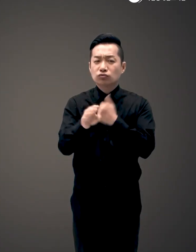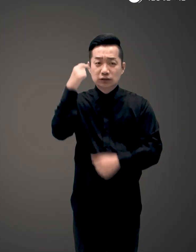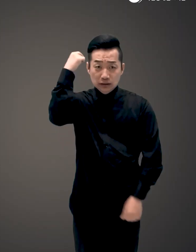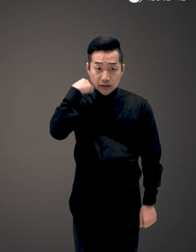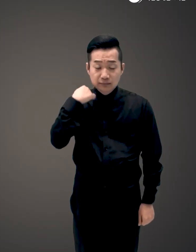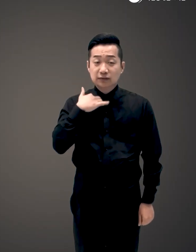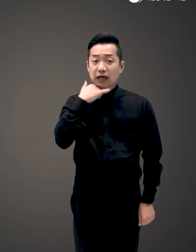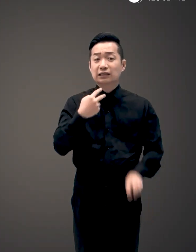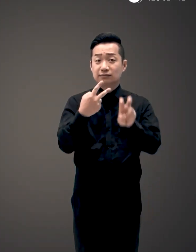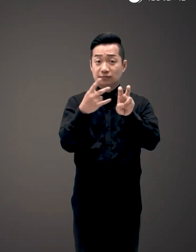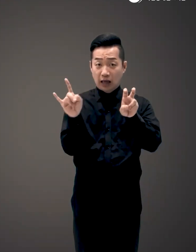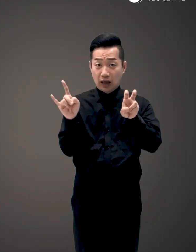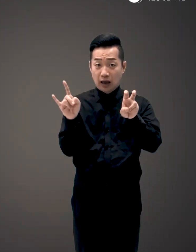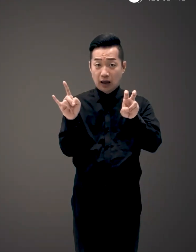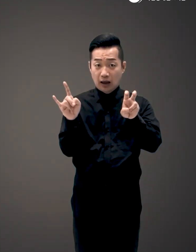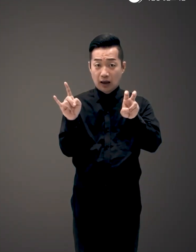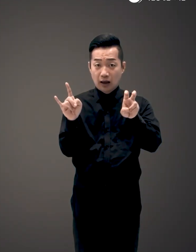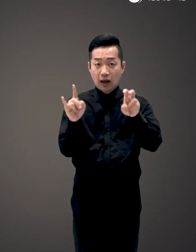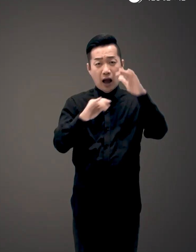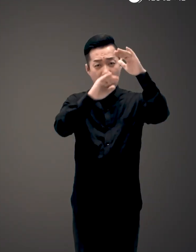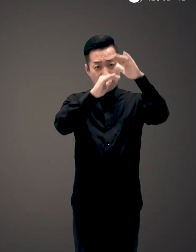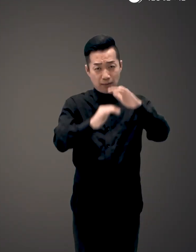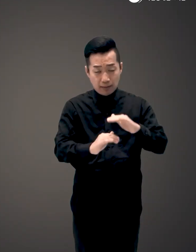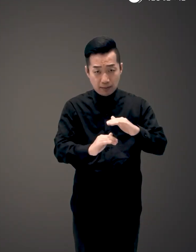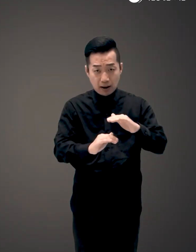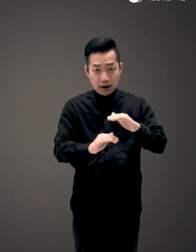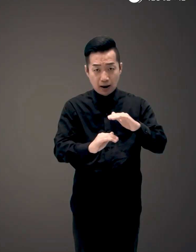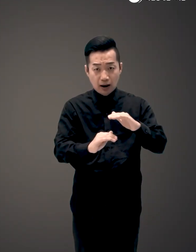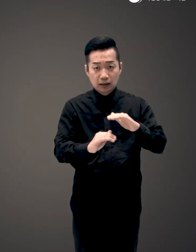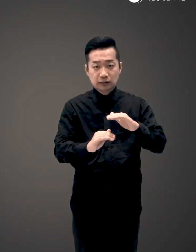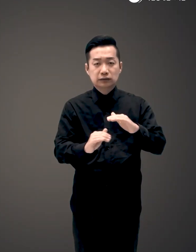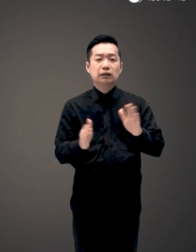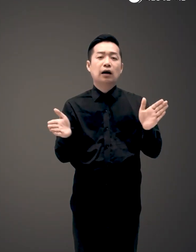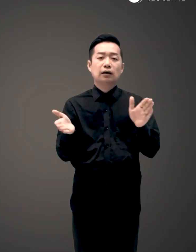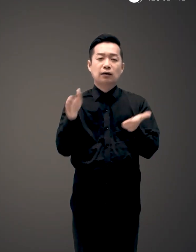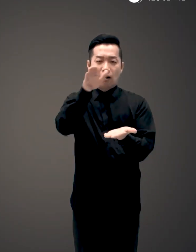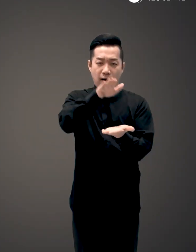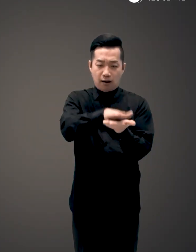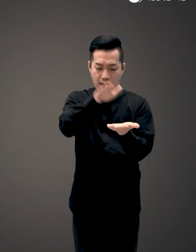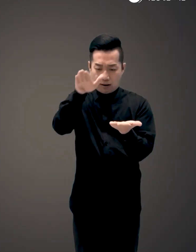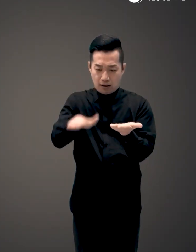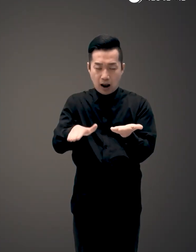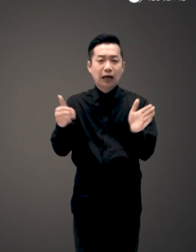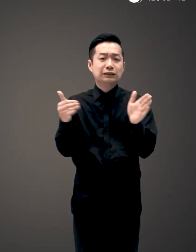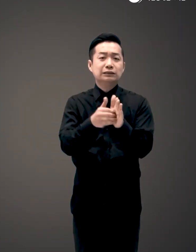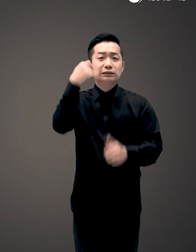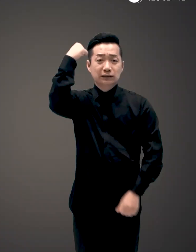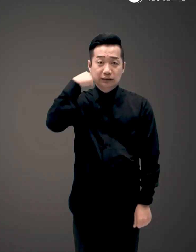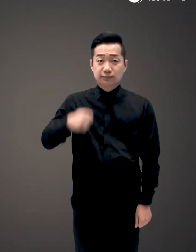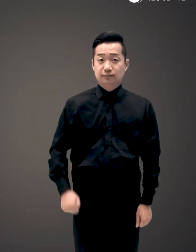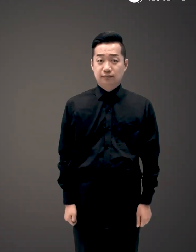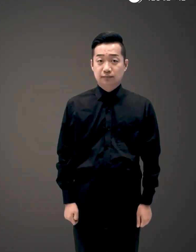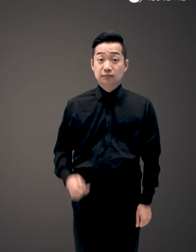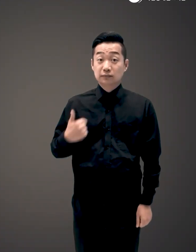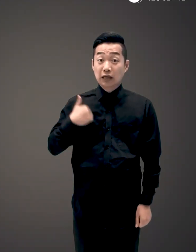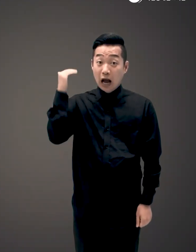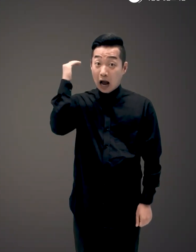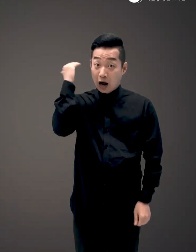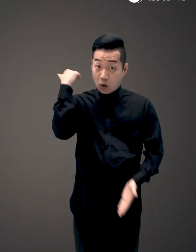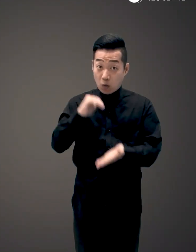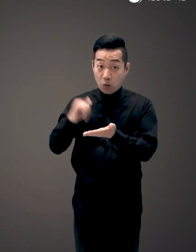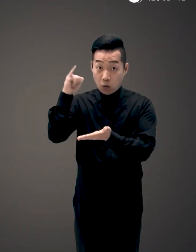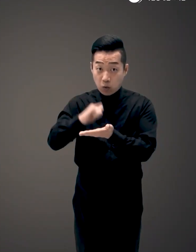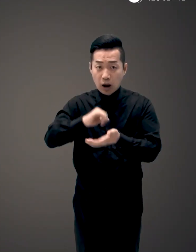완성하고 나니까 저의 20대의 챕터를 닫는다는 느낌을 받았어요. 제가 한국에 돌아올 때만